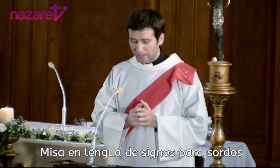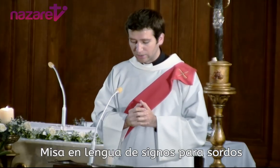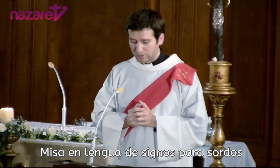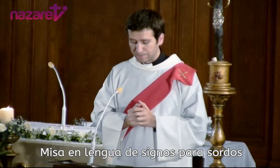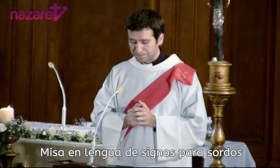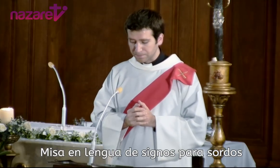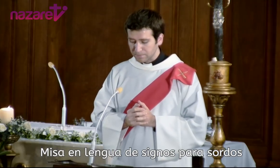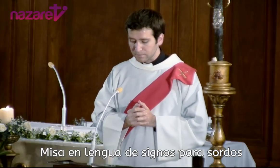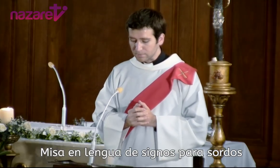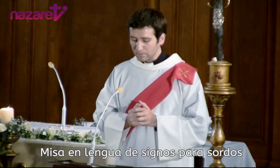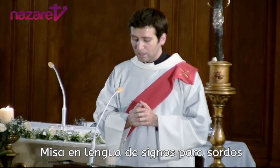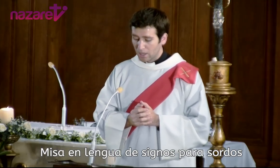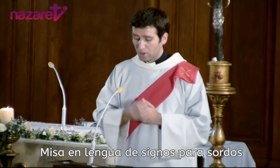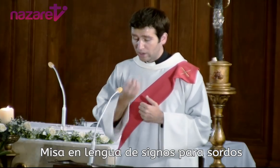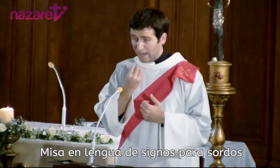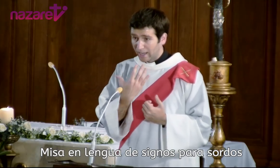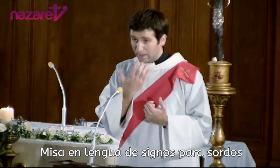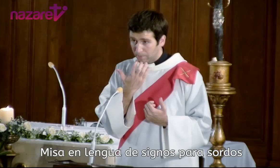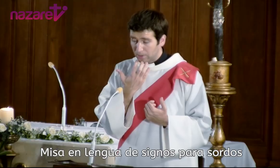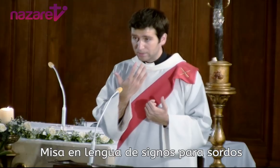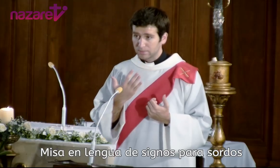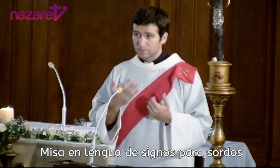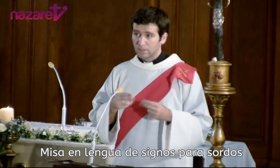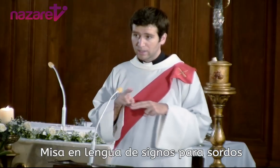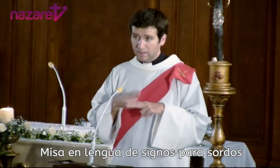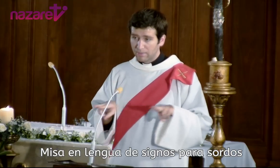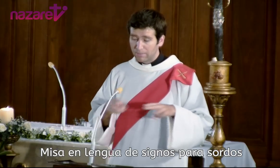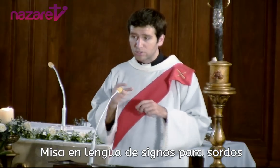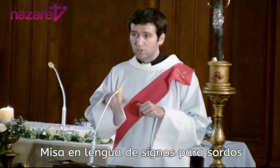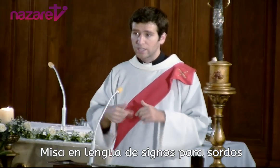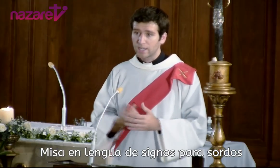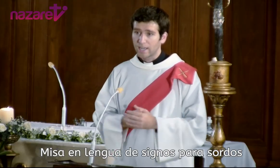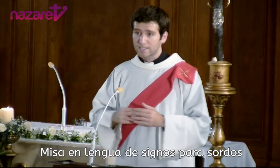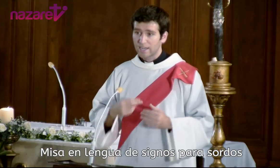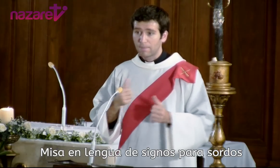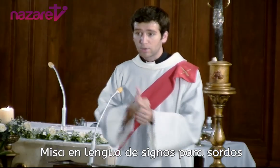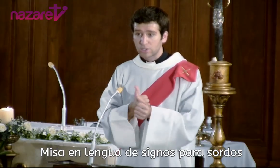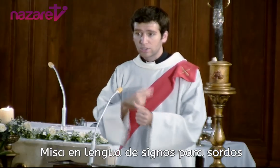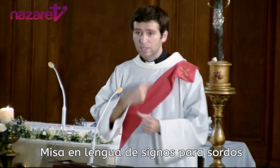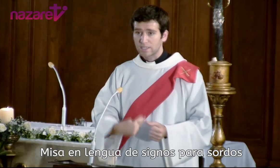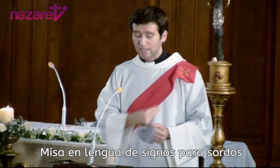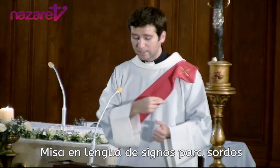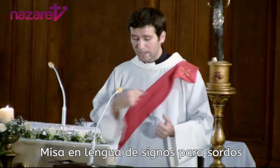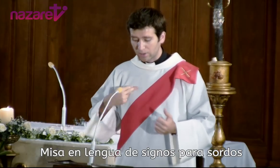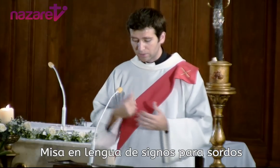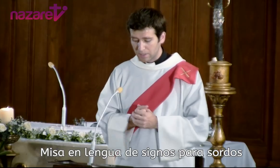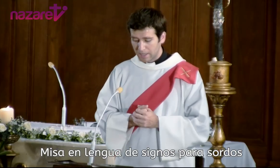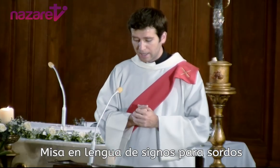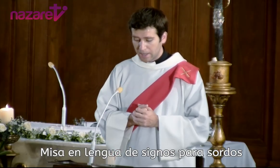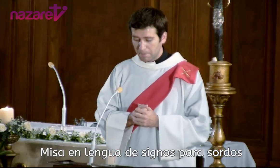sin escondernos. Un gran ejemplo que celebramos hoy es el apóstol Santiago,